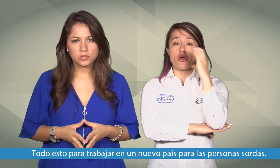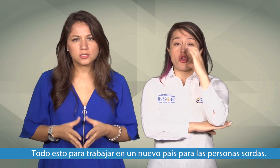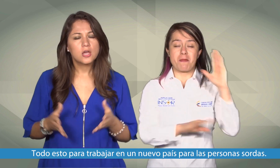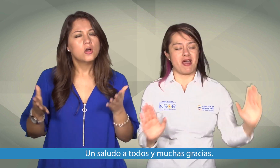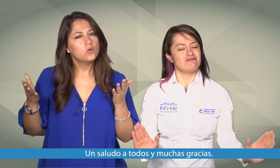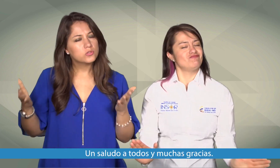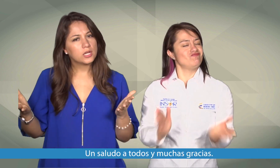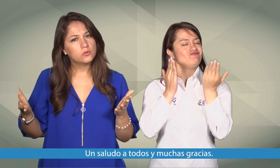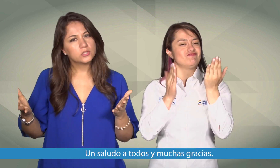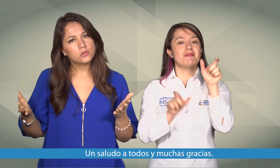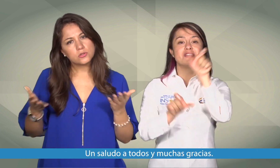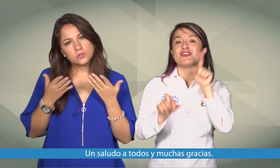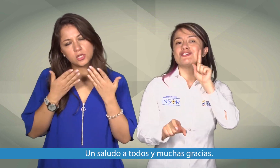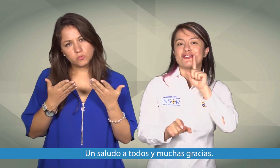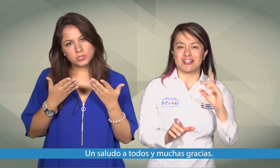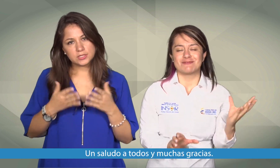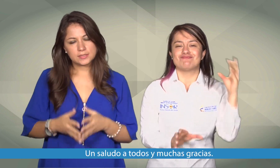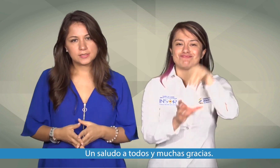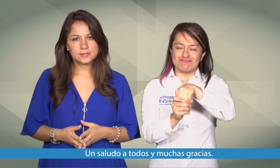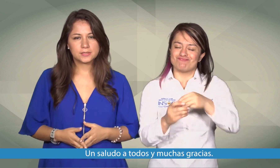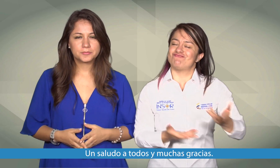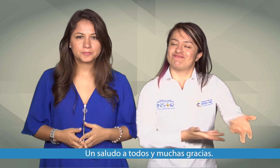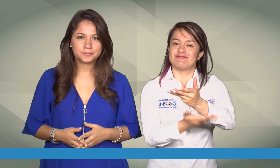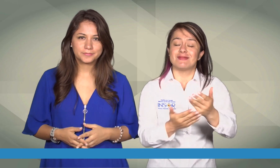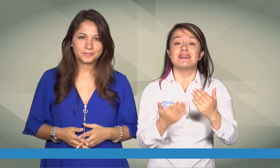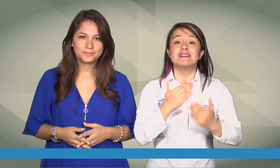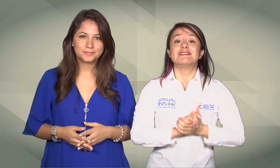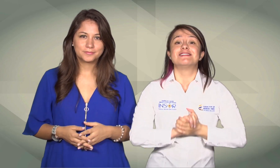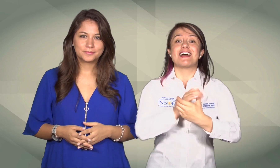personas sordas. Un saludo a todos y muchas gracias.